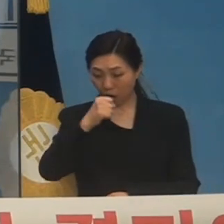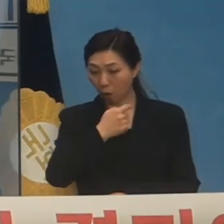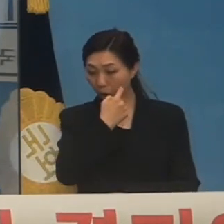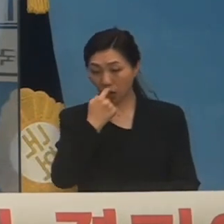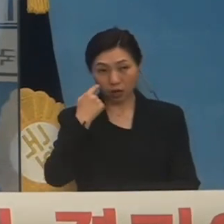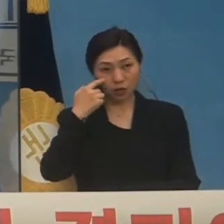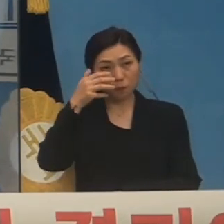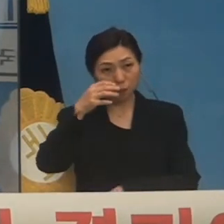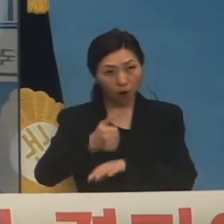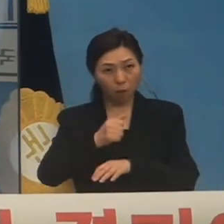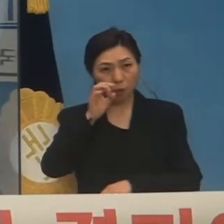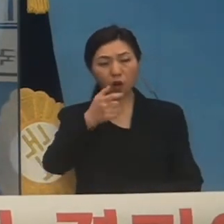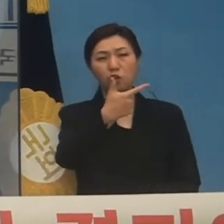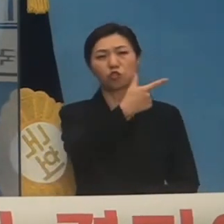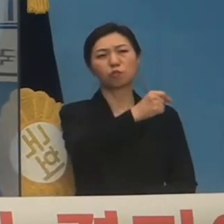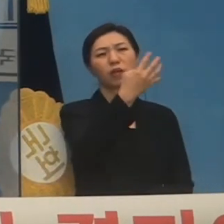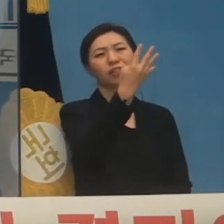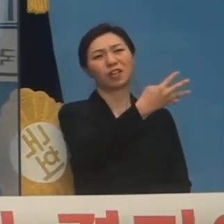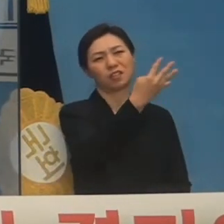64,100원에서